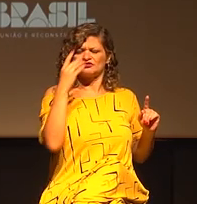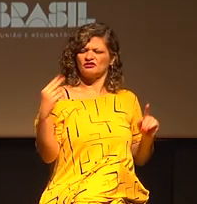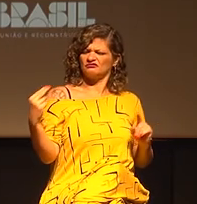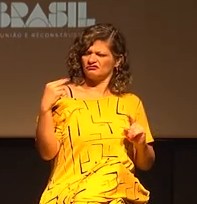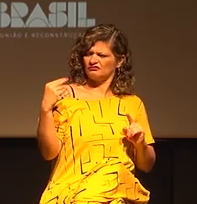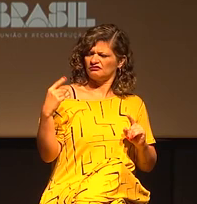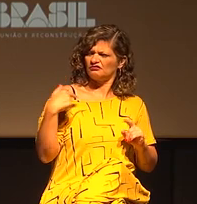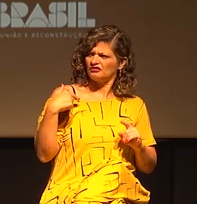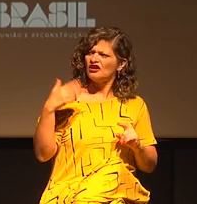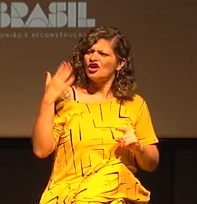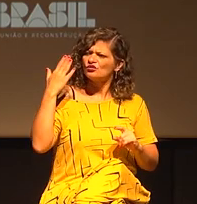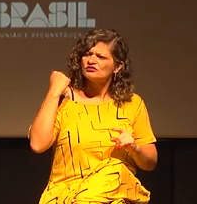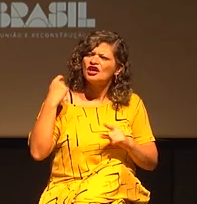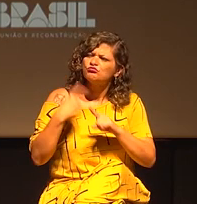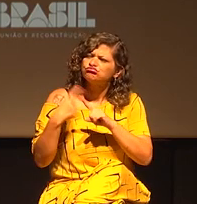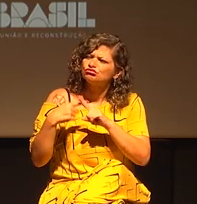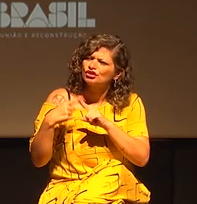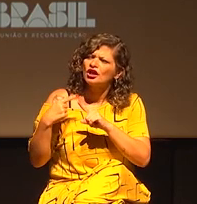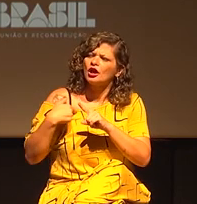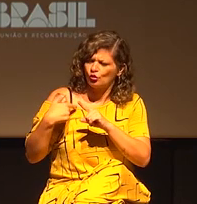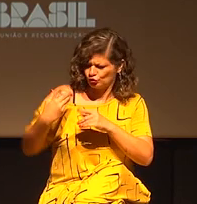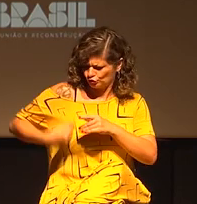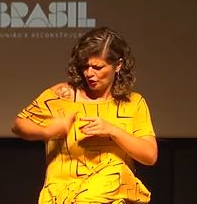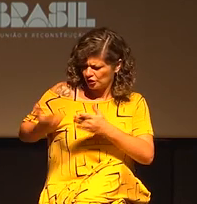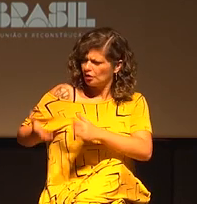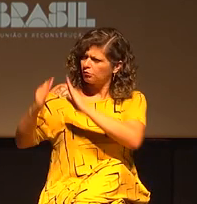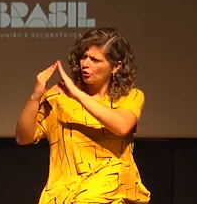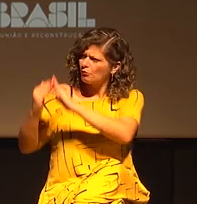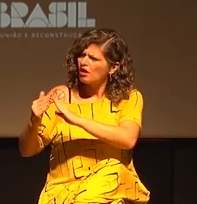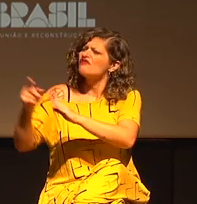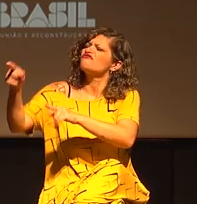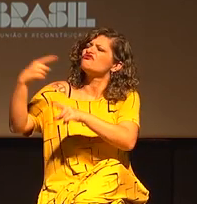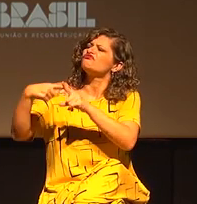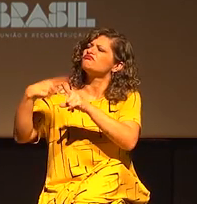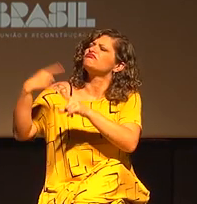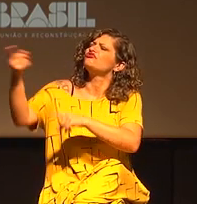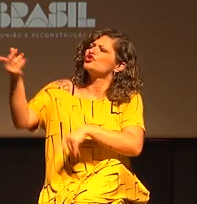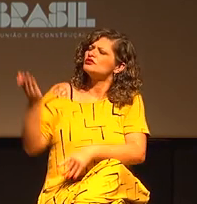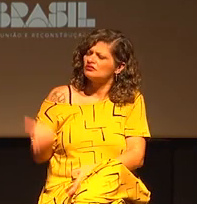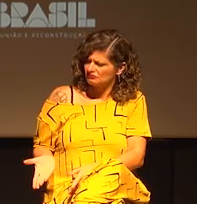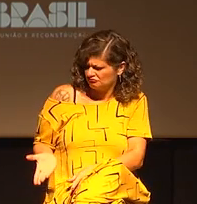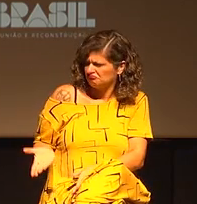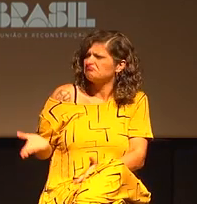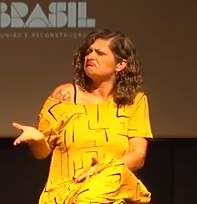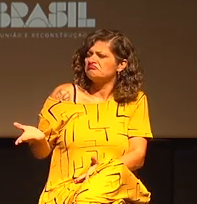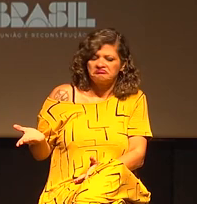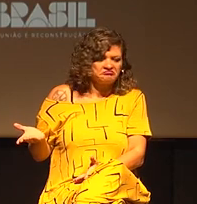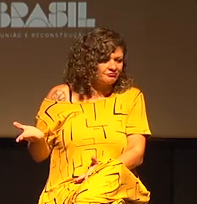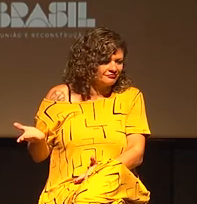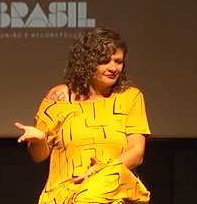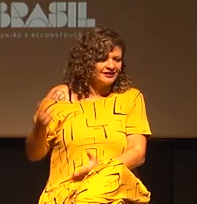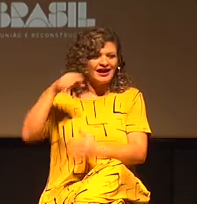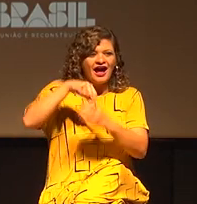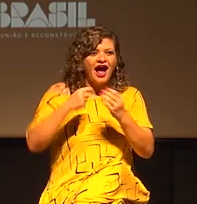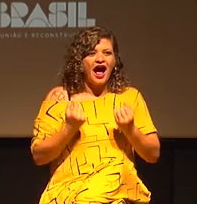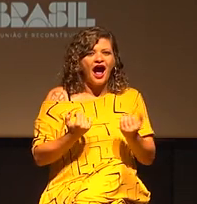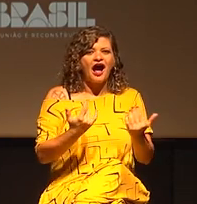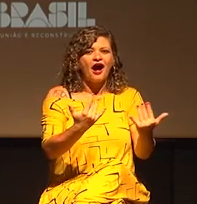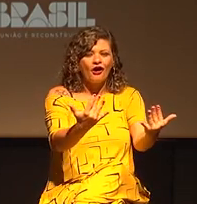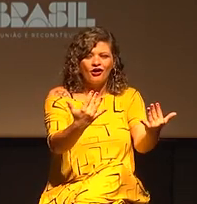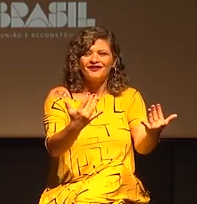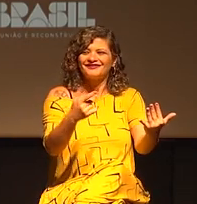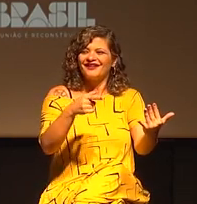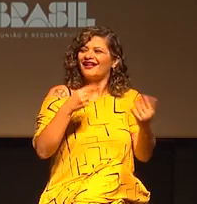Olha tá eu sei por que eu tô aqui Mas por que que você tá aqui eu não sei por que que você tá aqui a horta é um lugar que ele fala assim tá eu tô